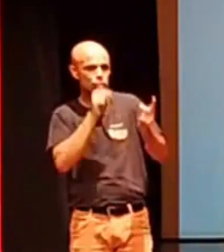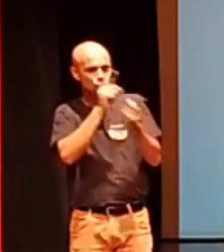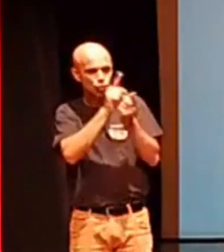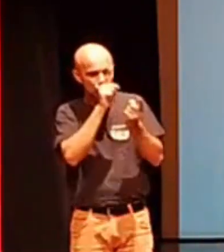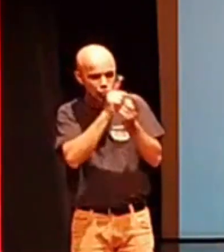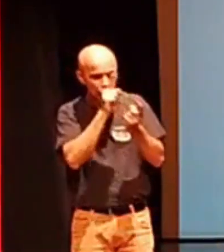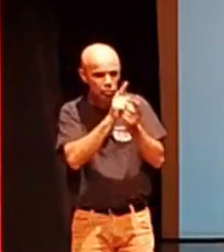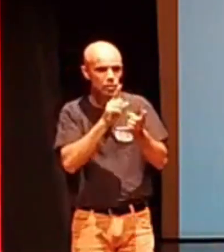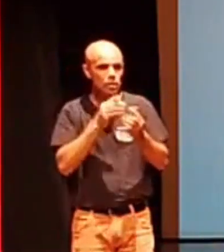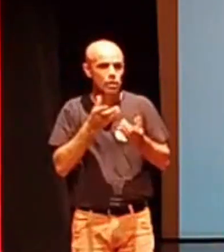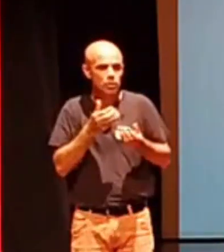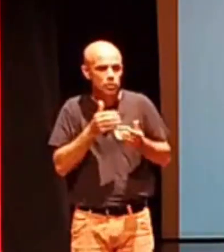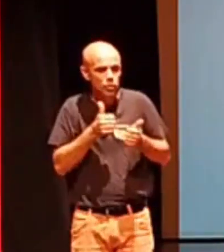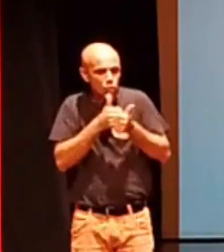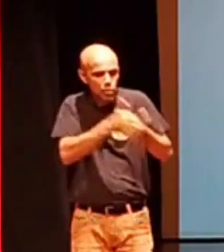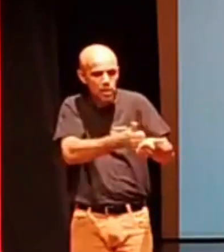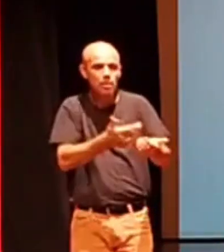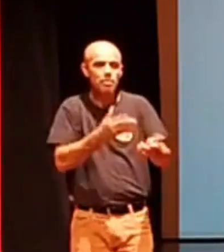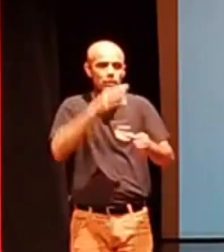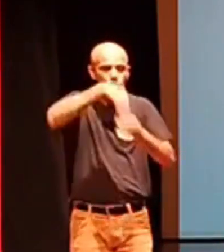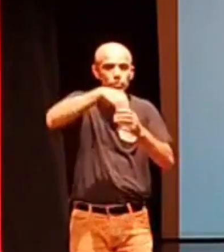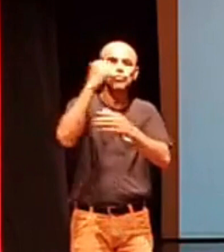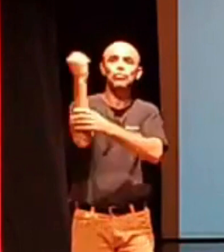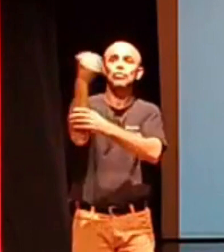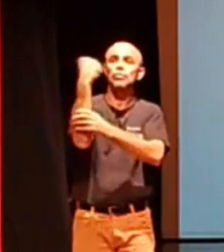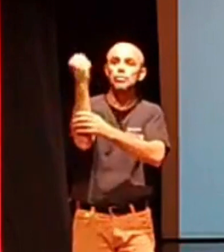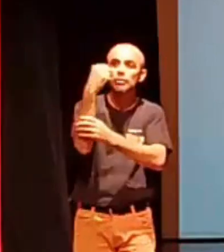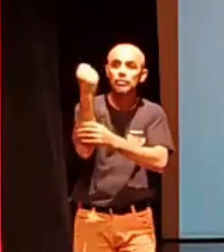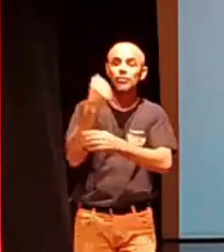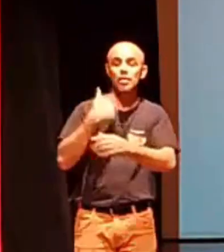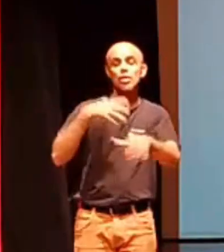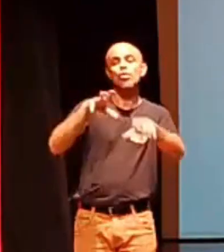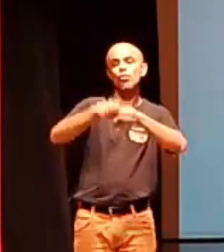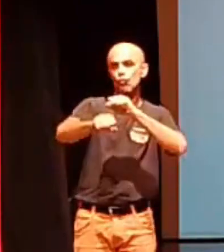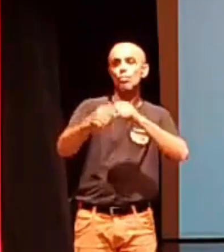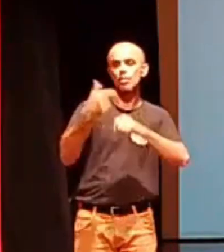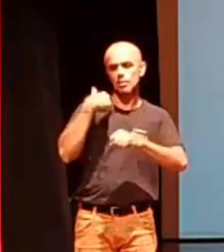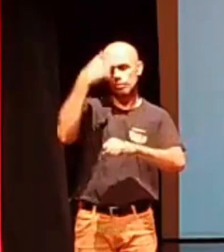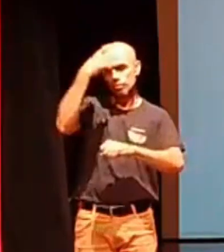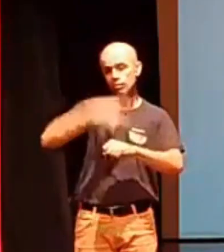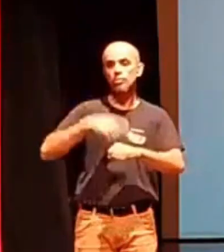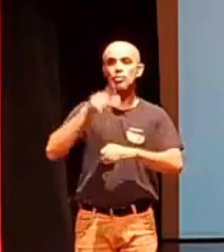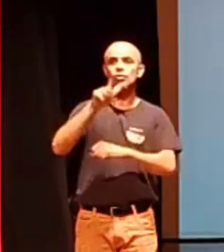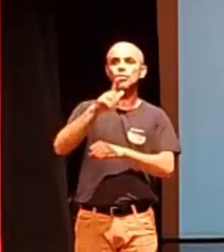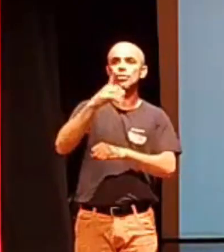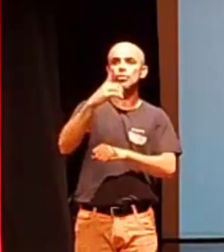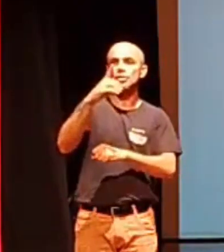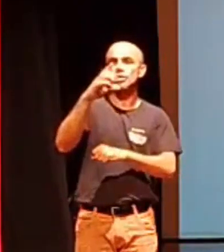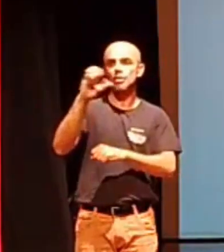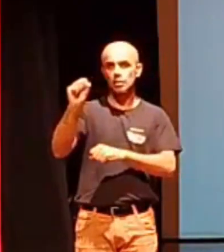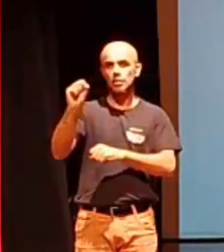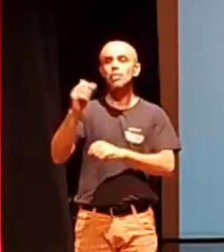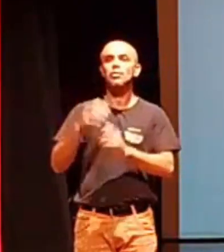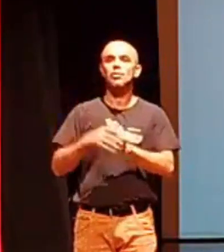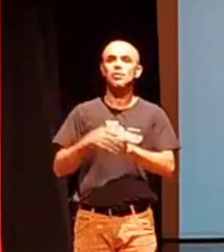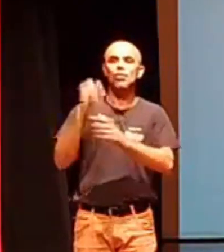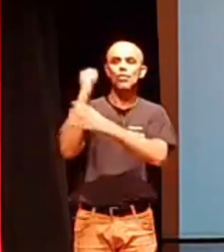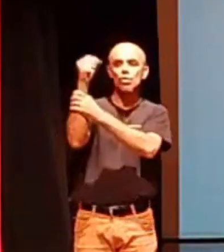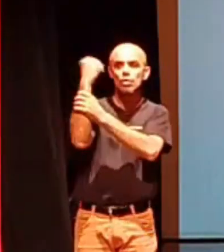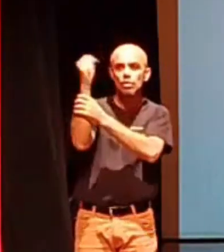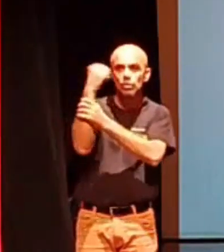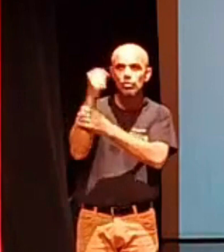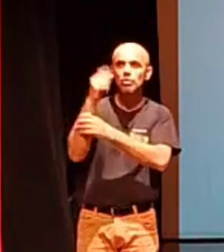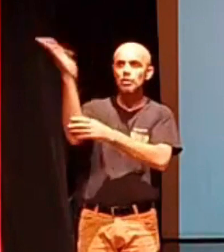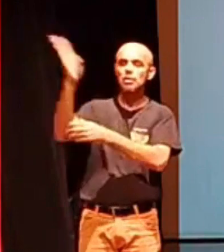de acompanhamento dentro da fisioterapia. O que eu tenho a formação é no método GDS, que é de Godeliev e Dennis Stroif, uma fisioterapeuta